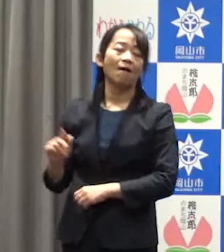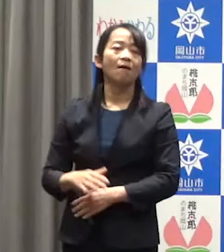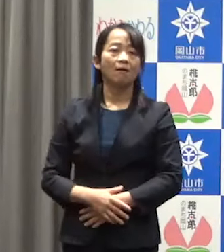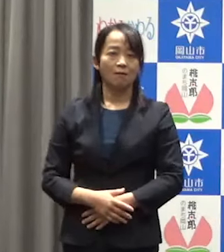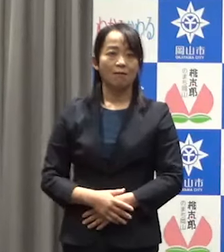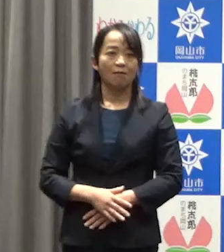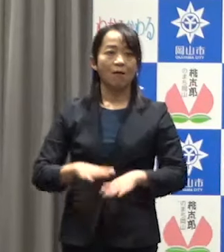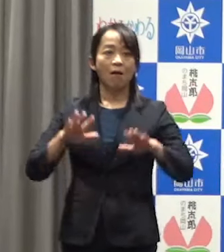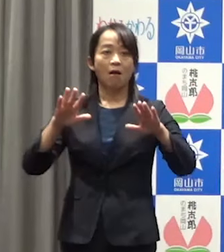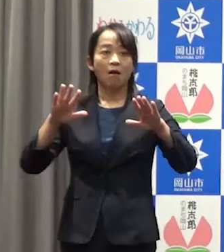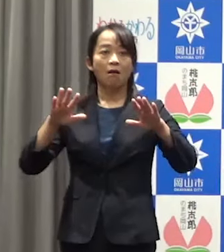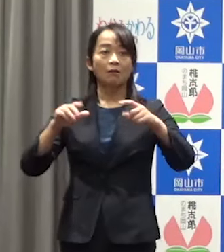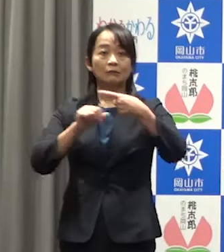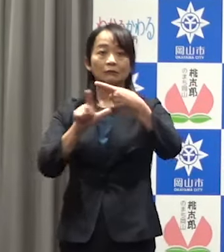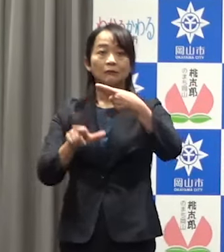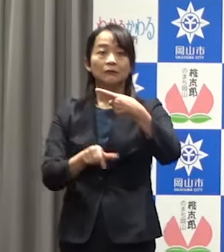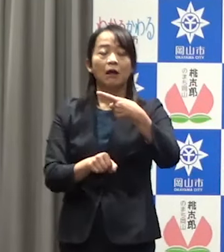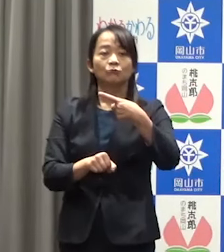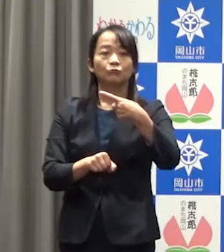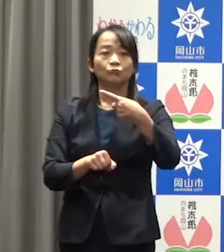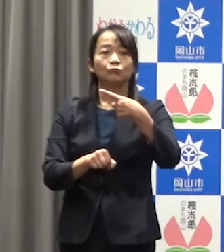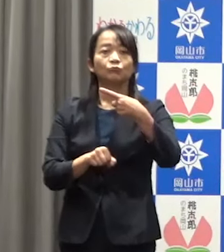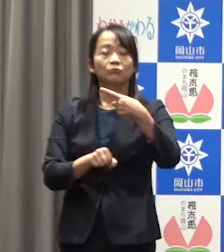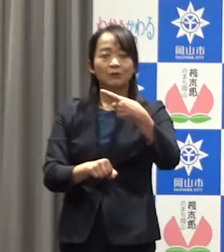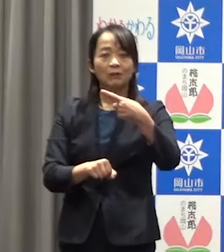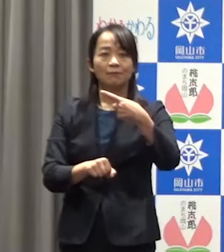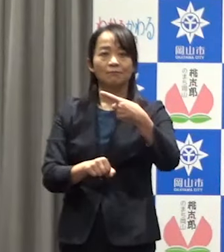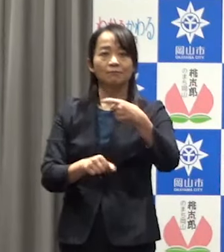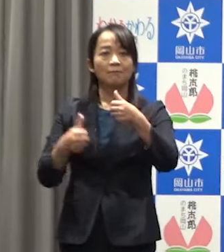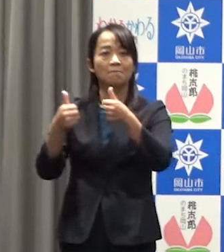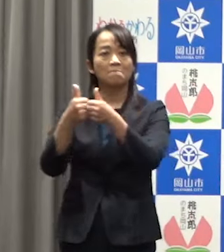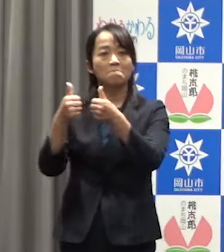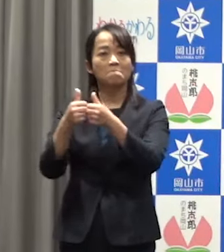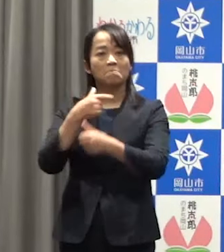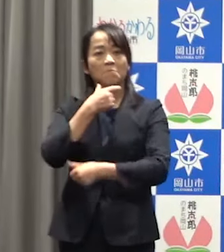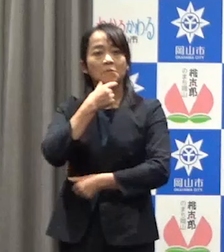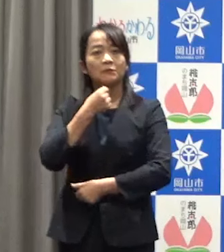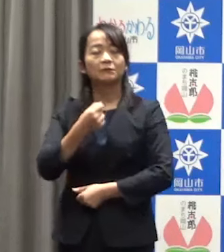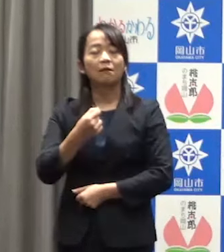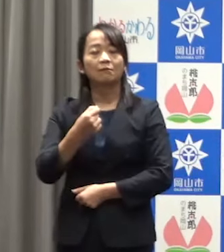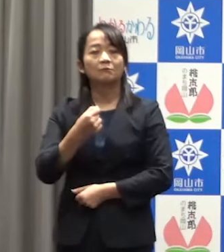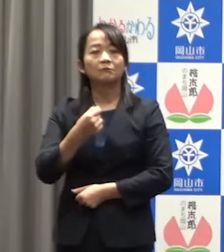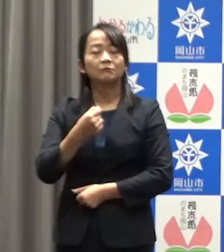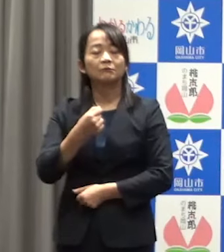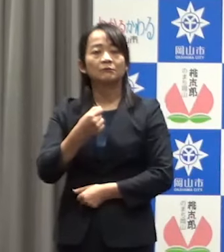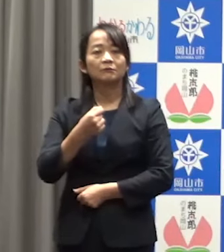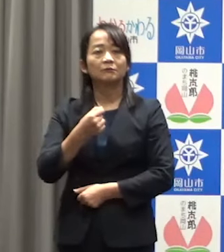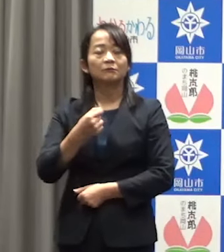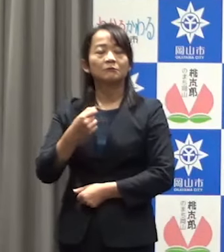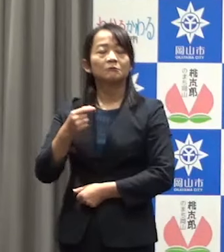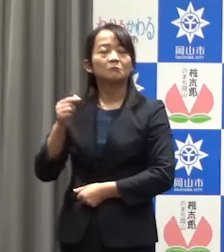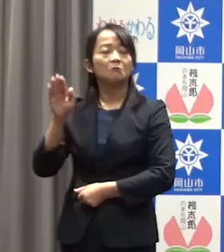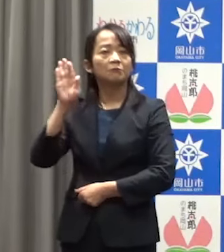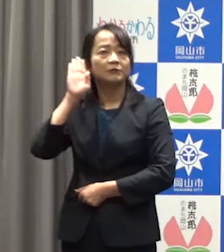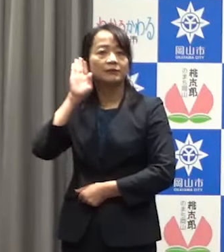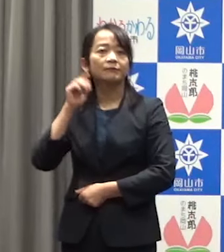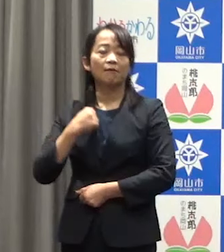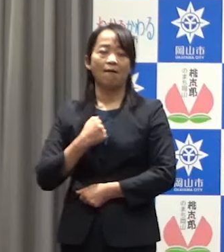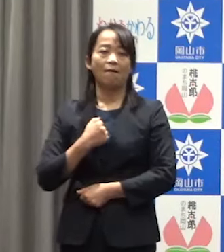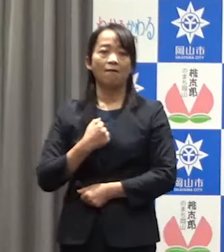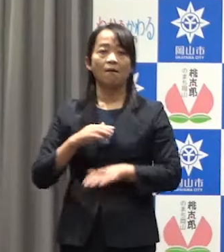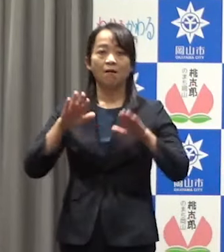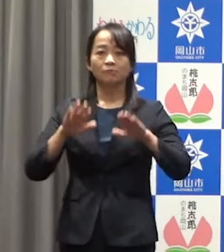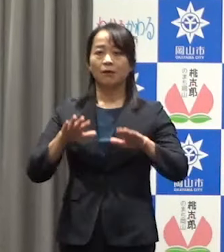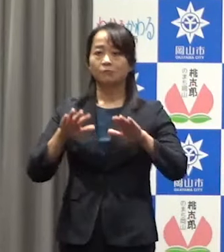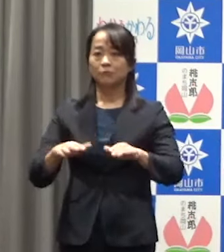なんとか設けたいということで、日時が決まっていれば、教えてほしいですし、現在の進捗状